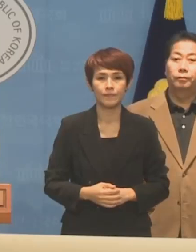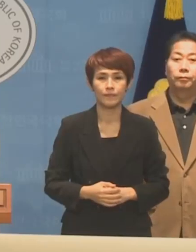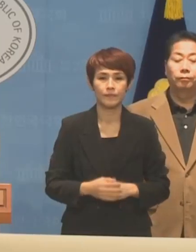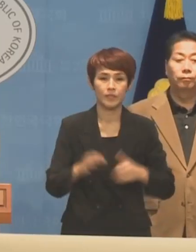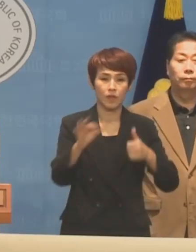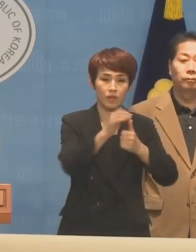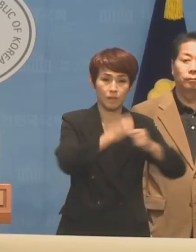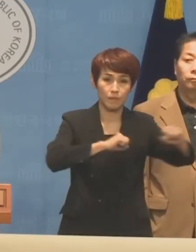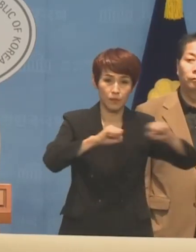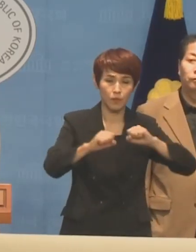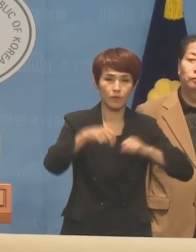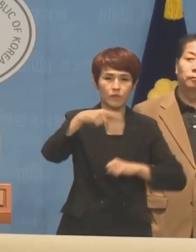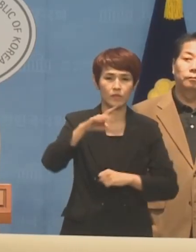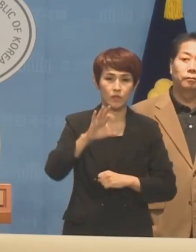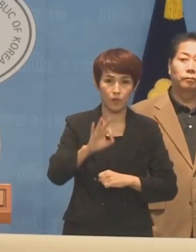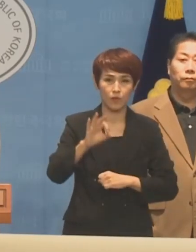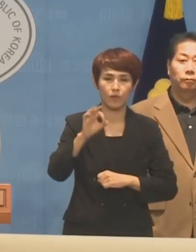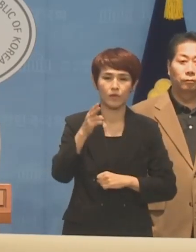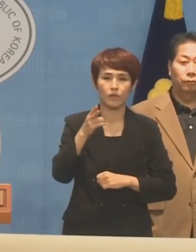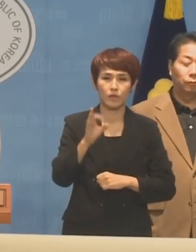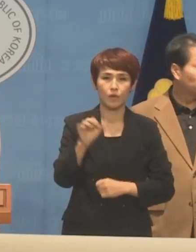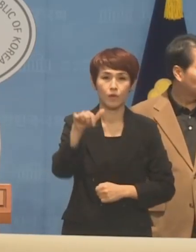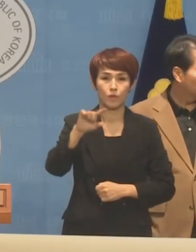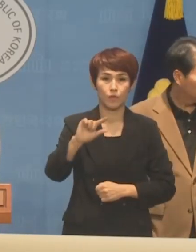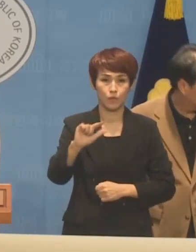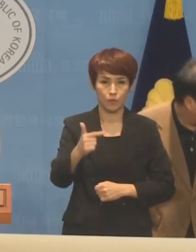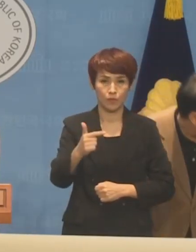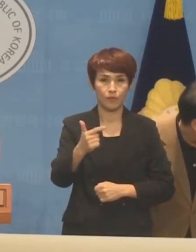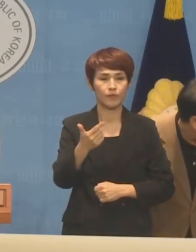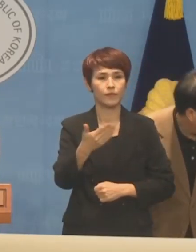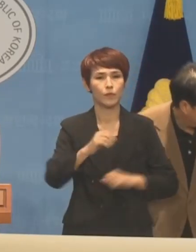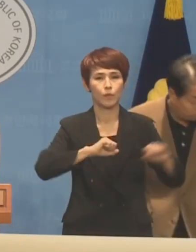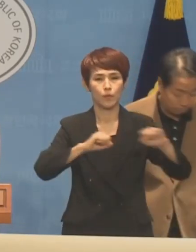연금행동 정용건 공동집행위원장님 참석하셨습니다.